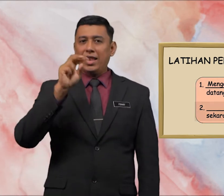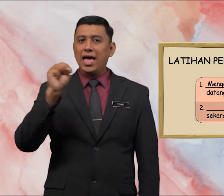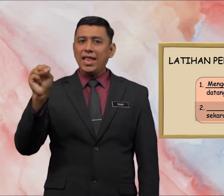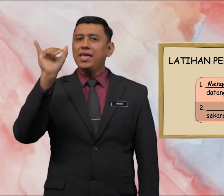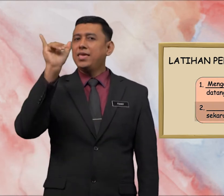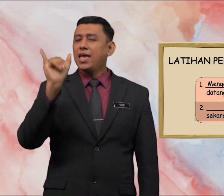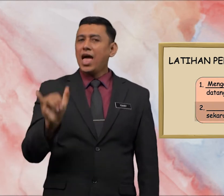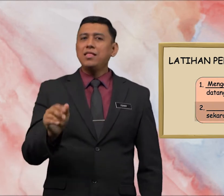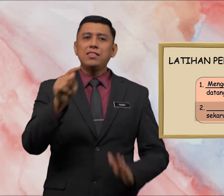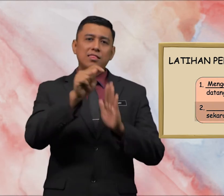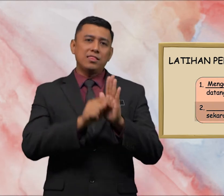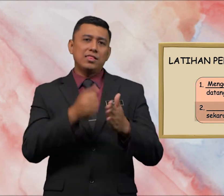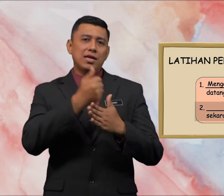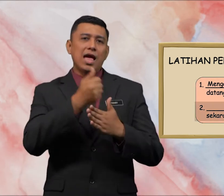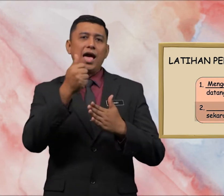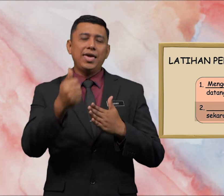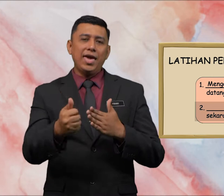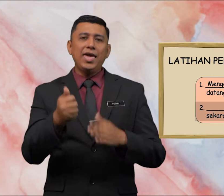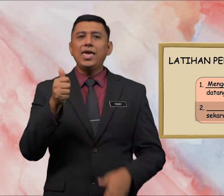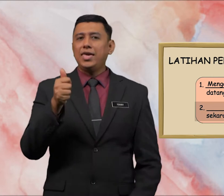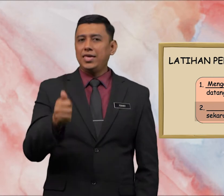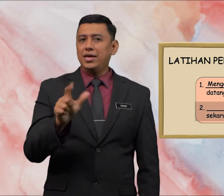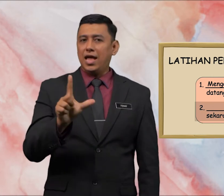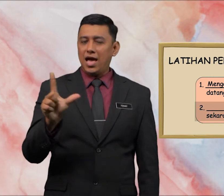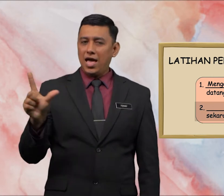Soalan yang terakhir ialah